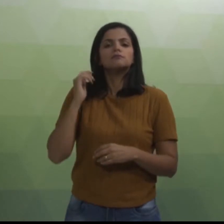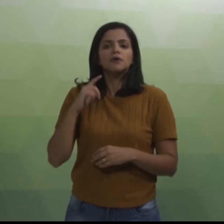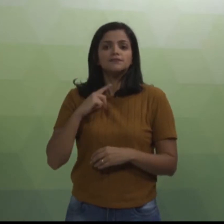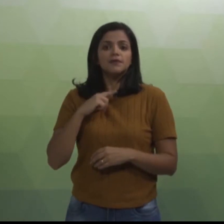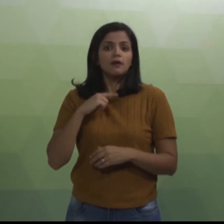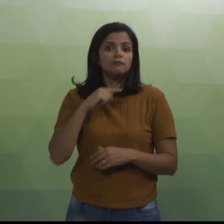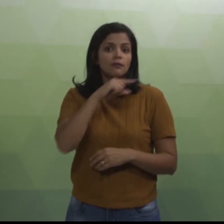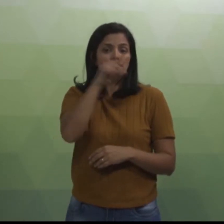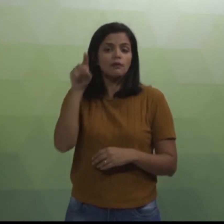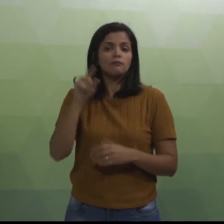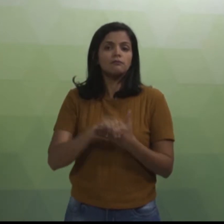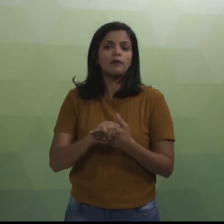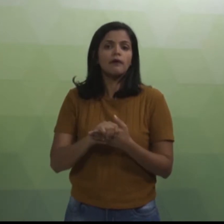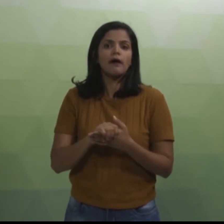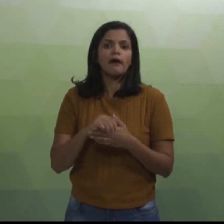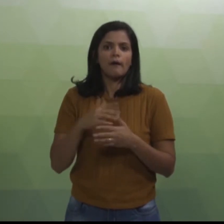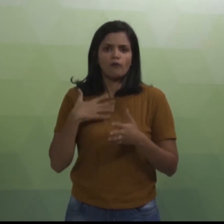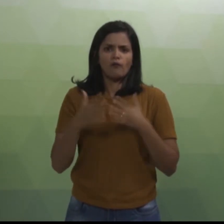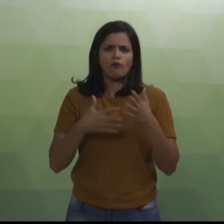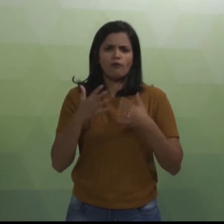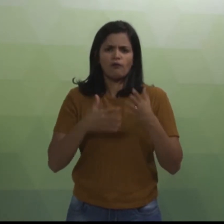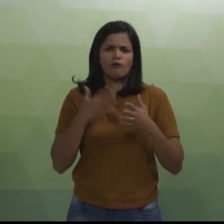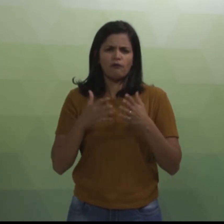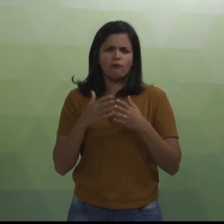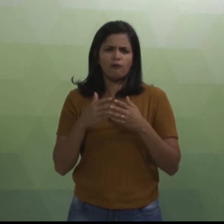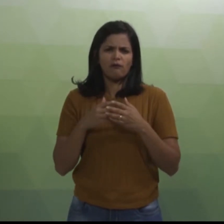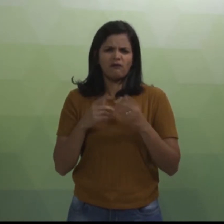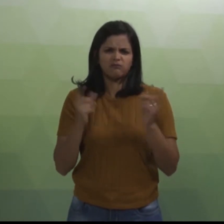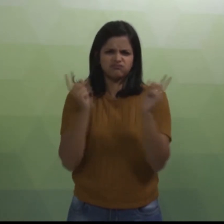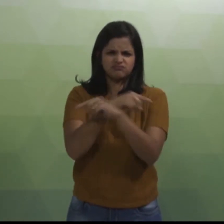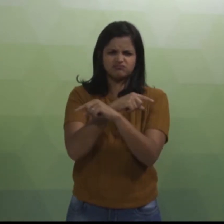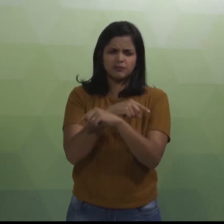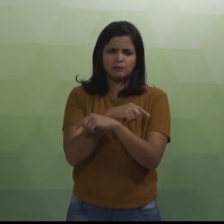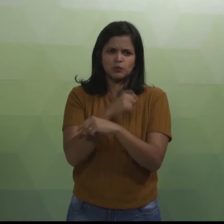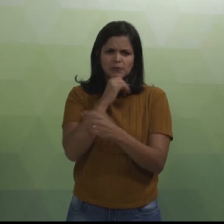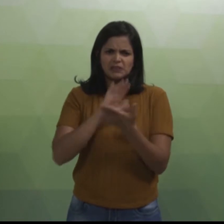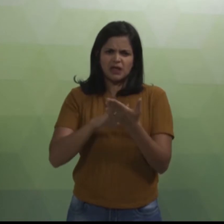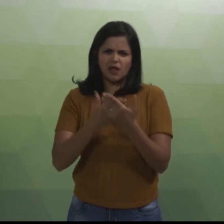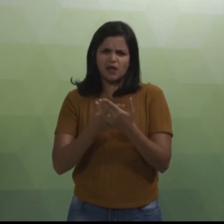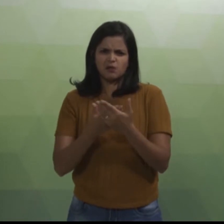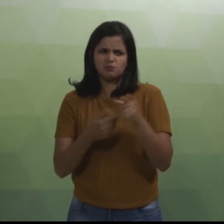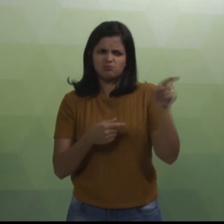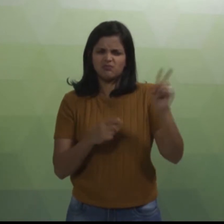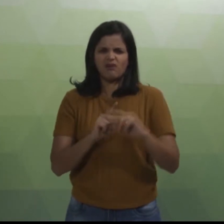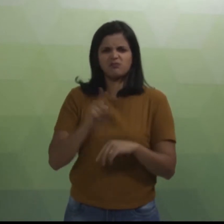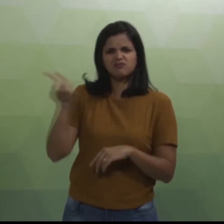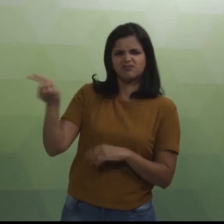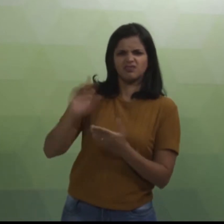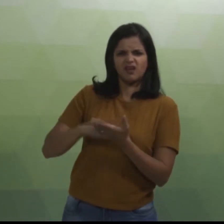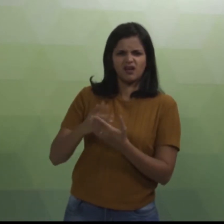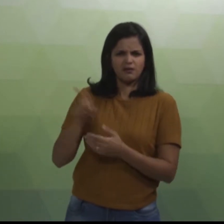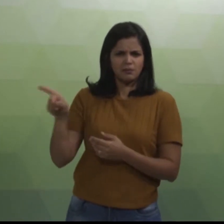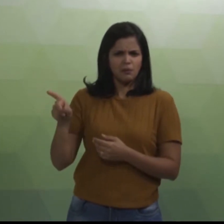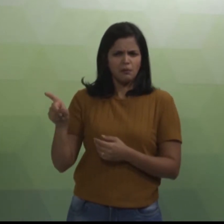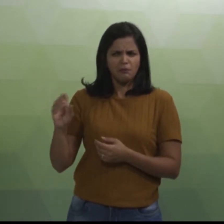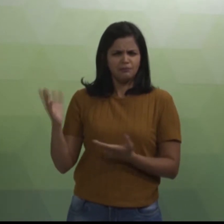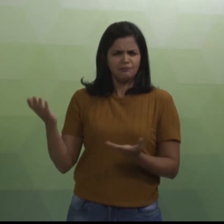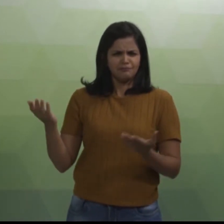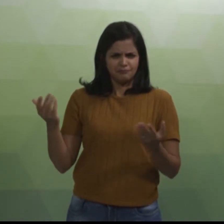pela gravação, ao lado o intérprete, e eu estou aqui sinalizando. Eu posso trocar